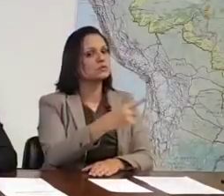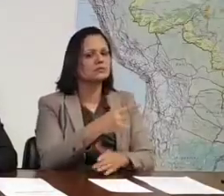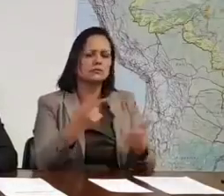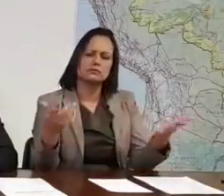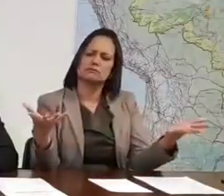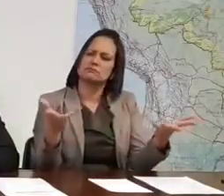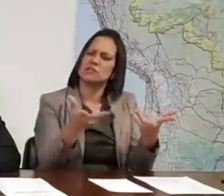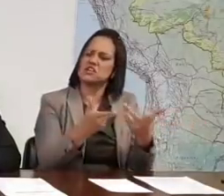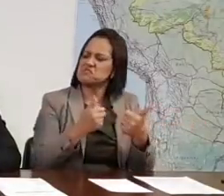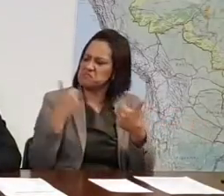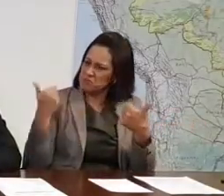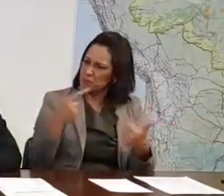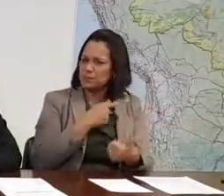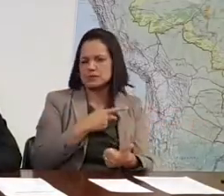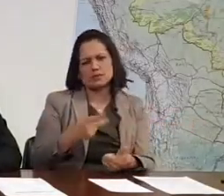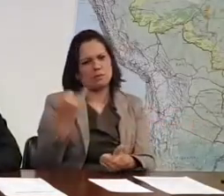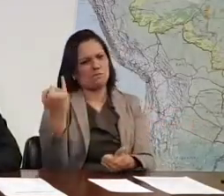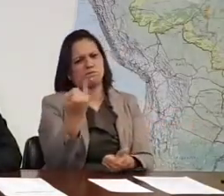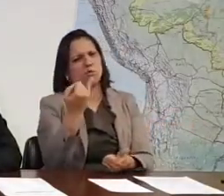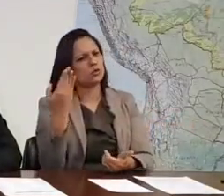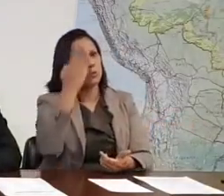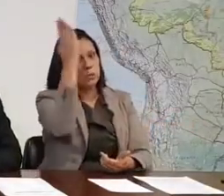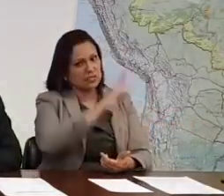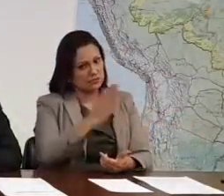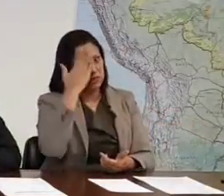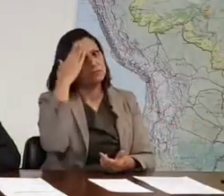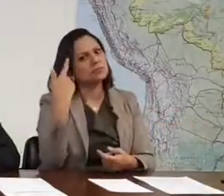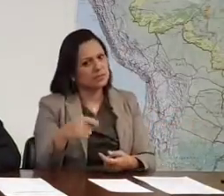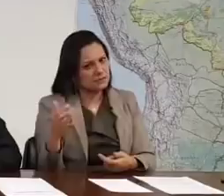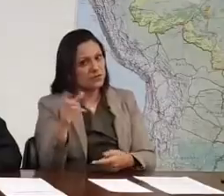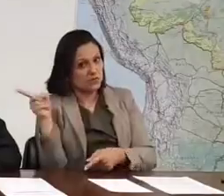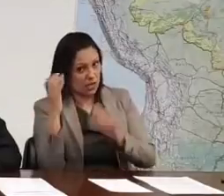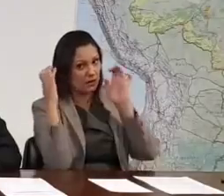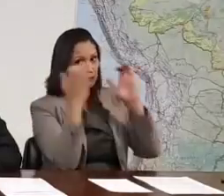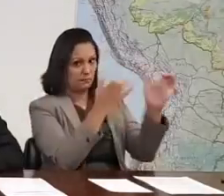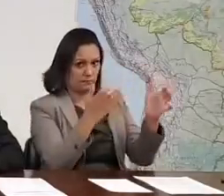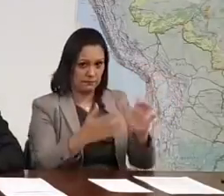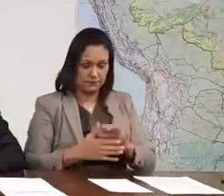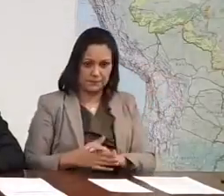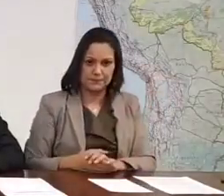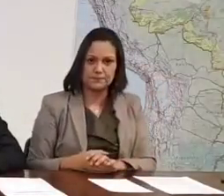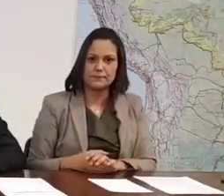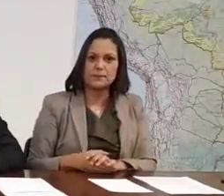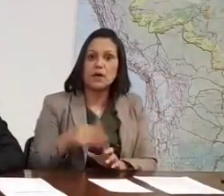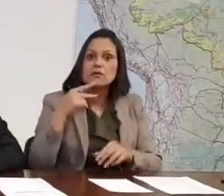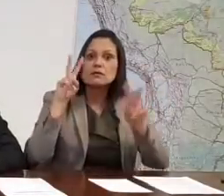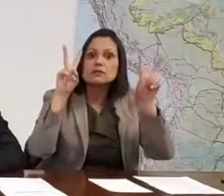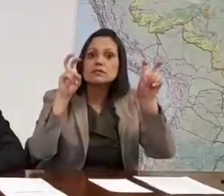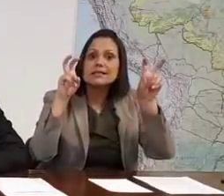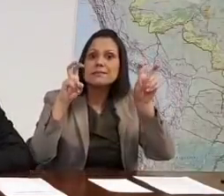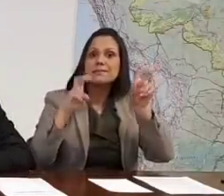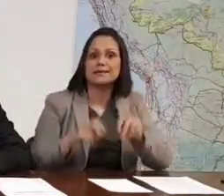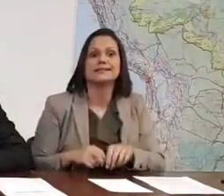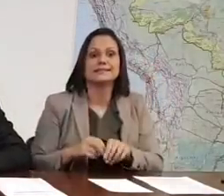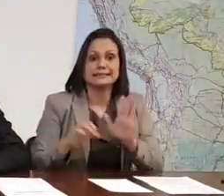espetacular. Então, presidente, isso é importante do Brasil saber. Fala um pouquinho de decreto das armas. Então, vamos lá, vou dar uma entrada aqui, vou fazer